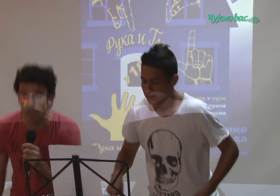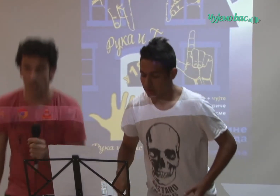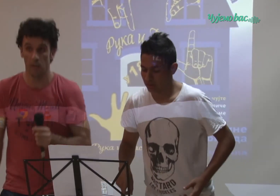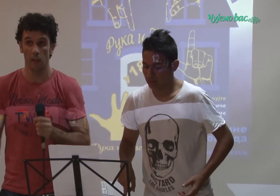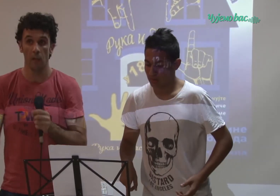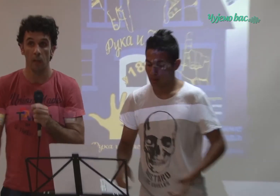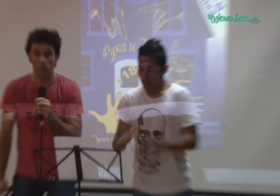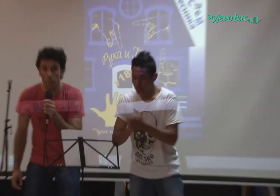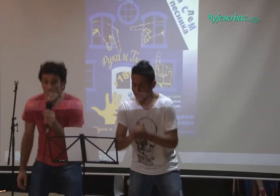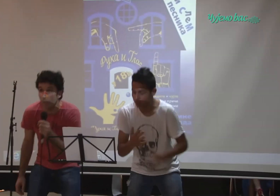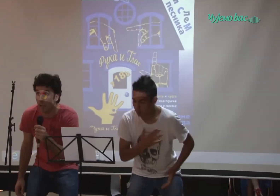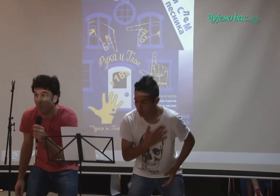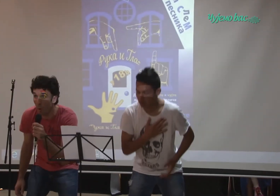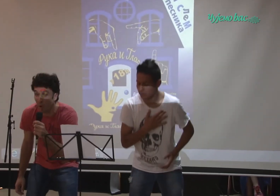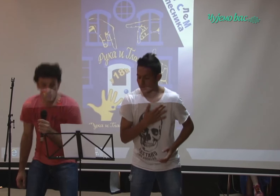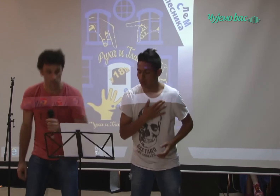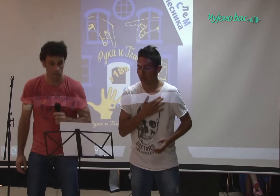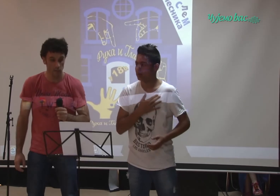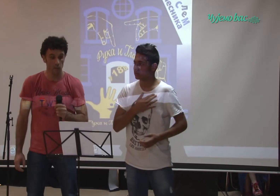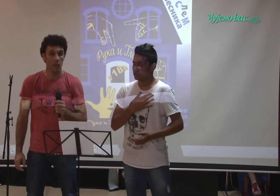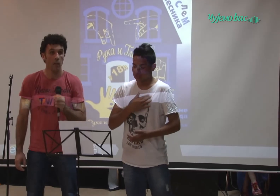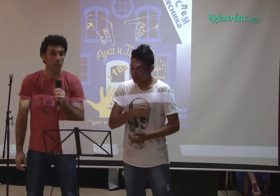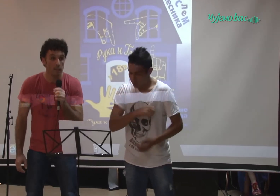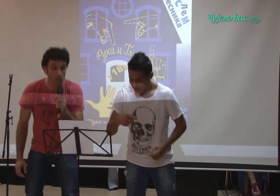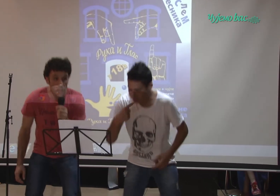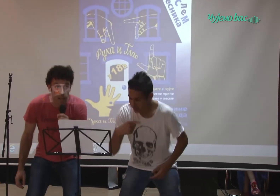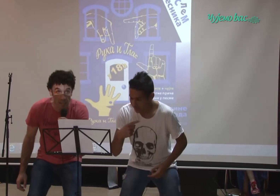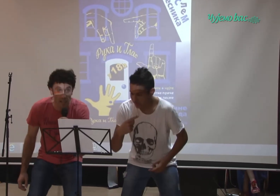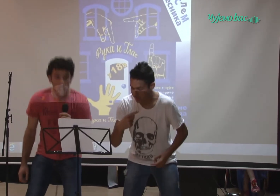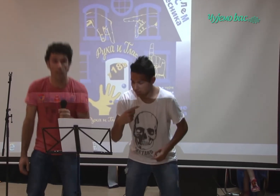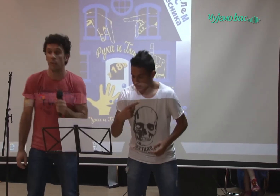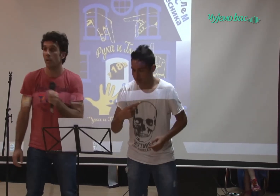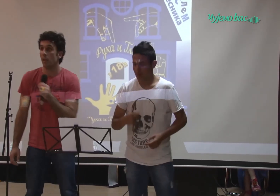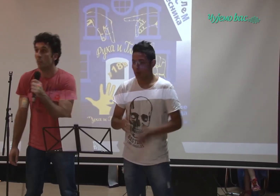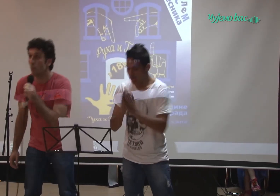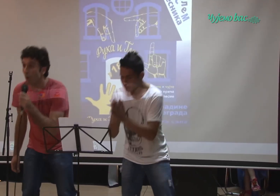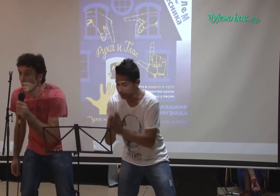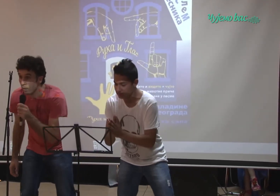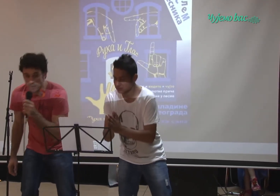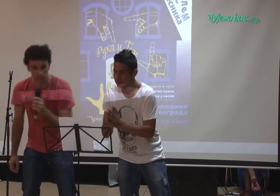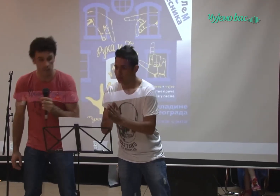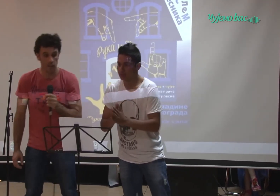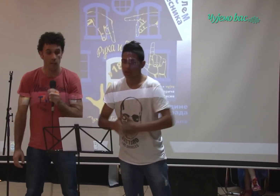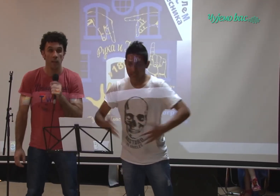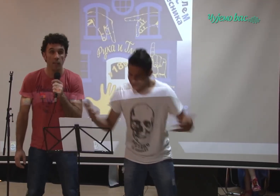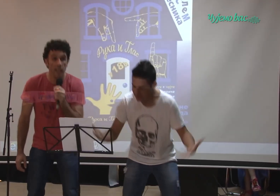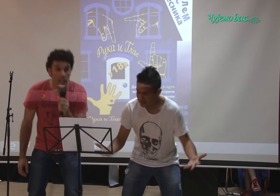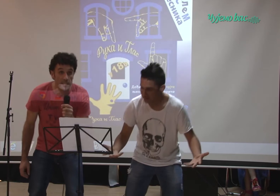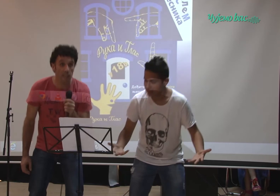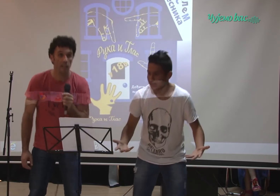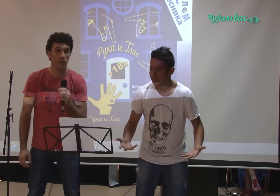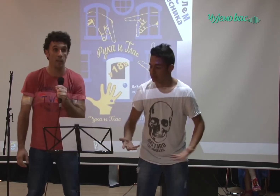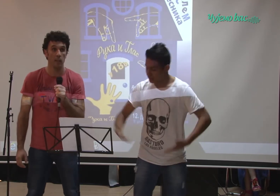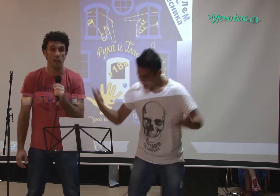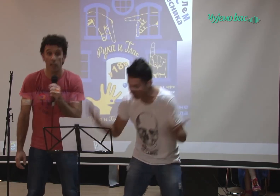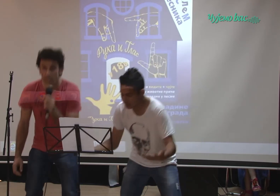vi, prijatelji moji? Samo mi recite. Molim vas, gde